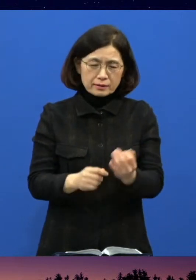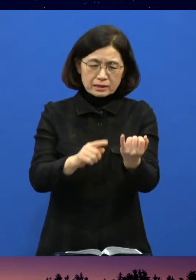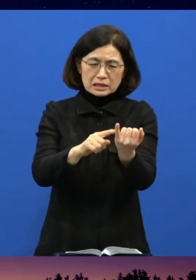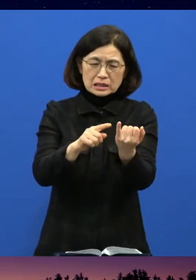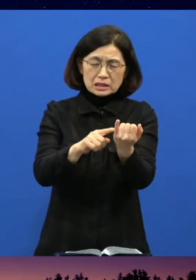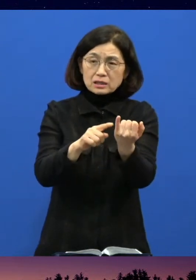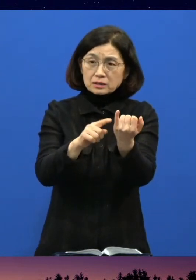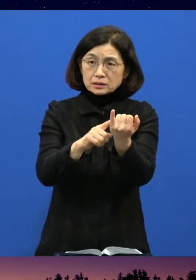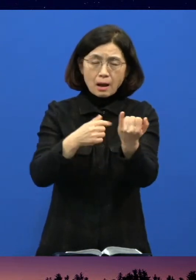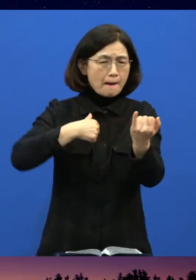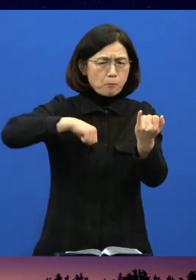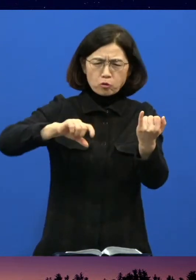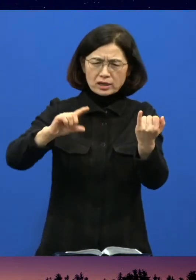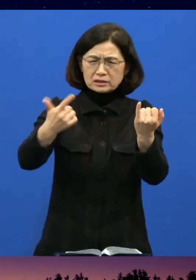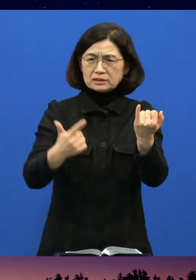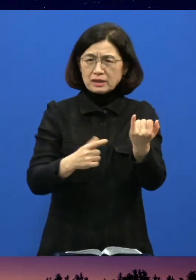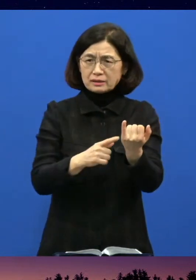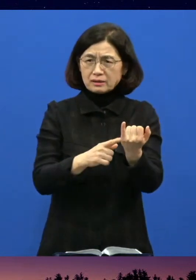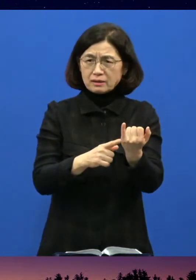물러나요.